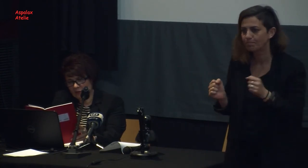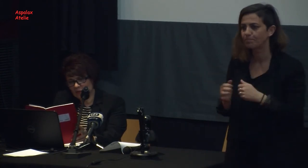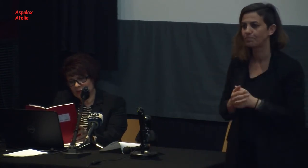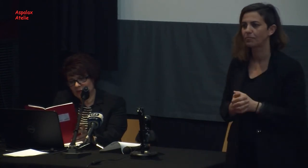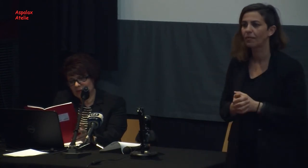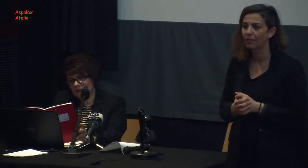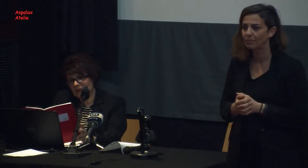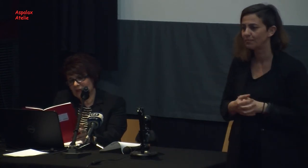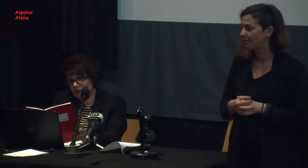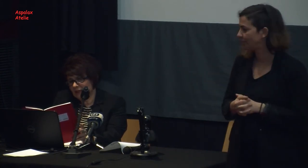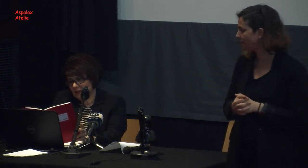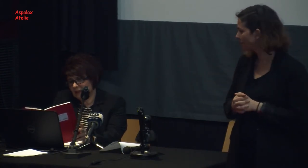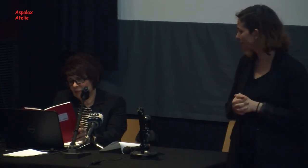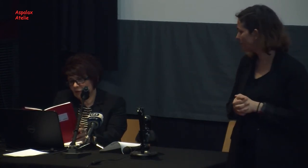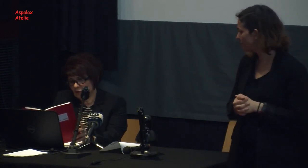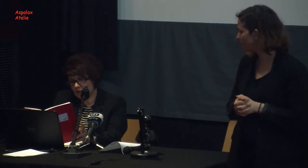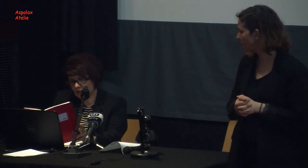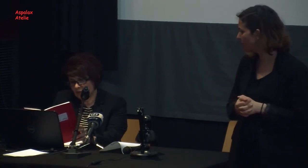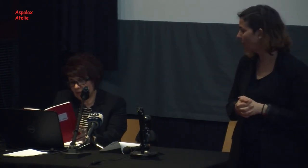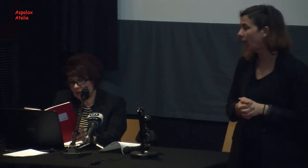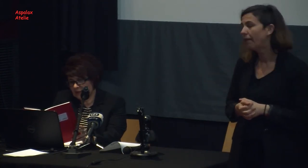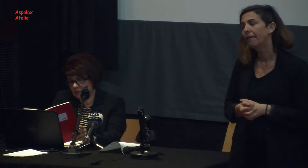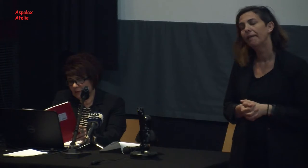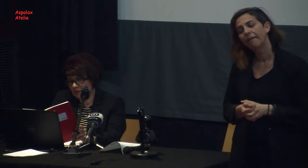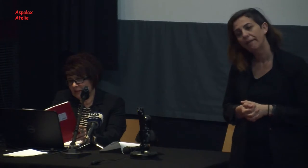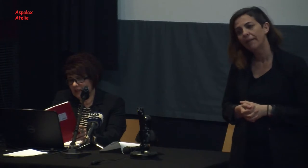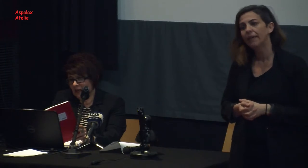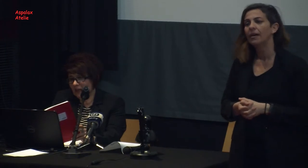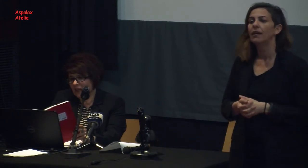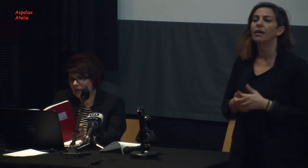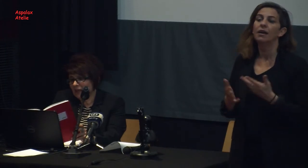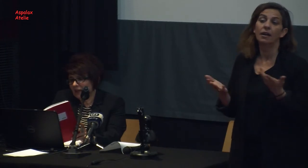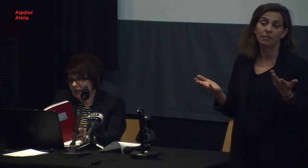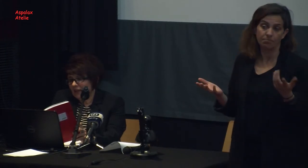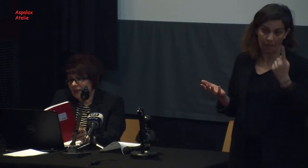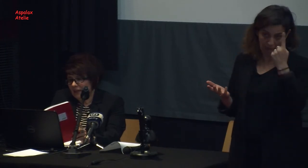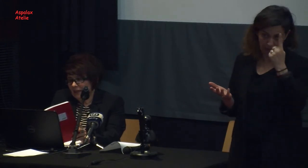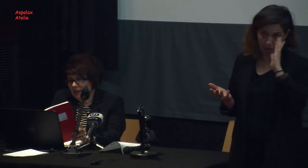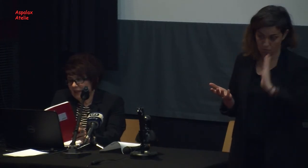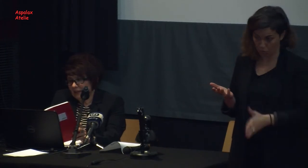Εκείνο που θα μπορούσε να βοηθήσει πραγματικά